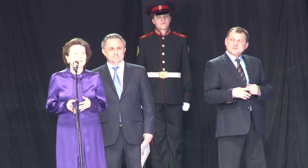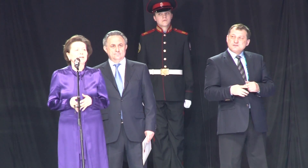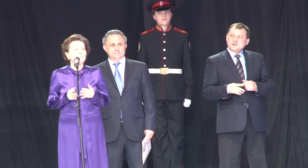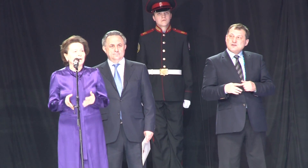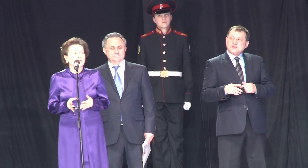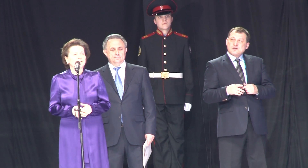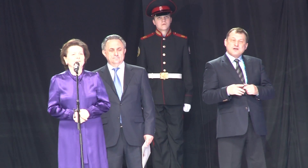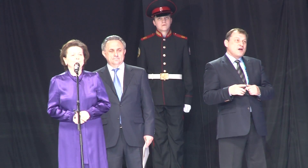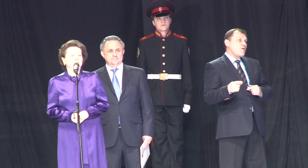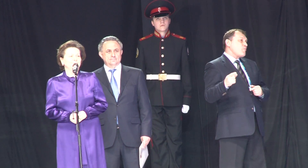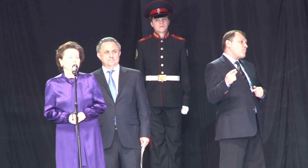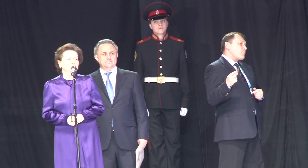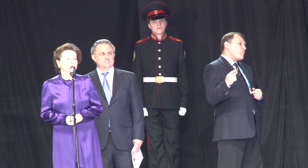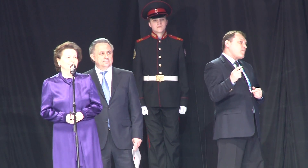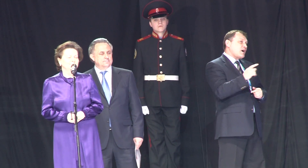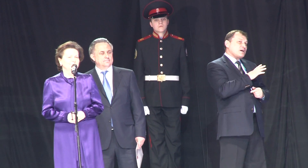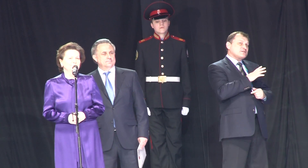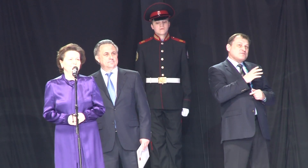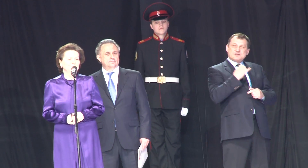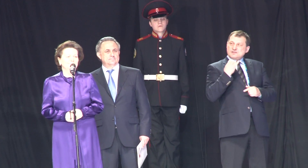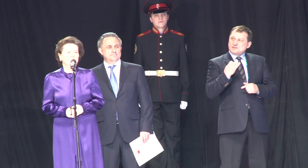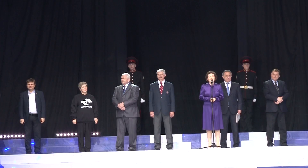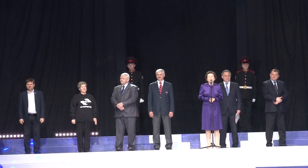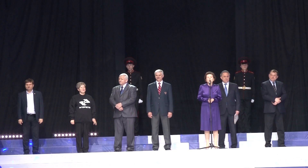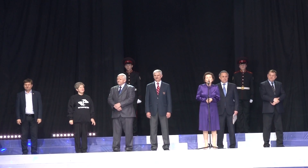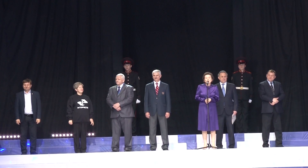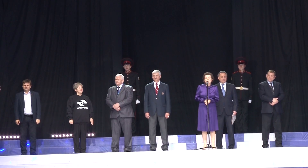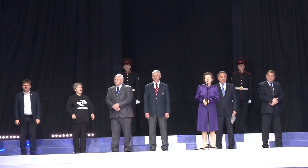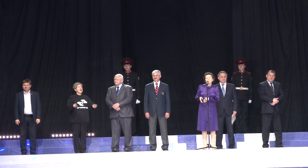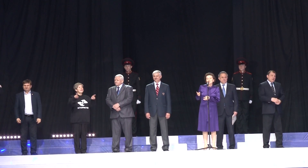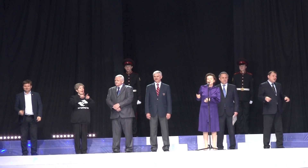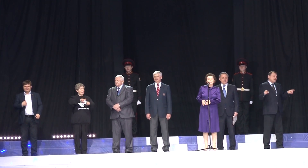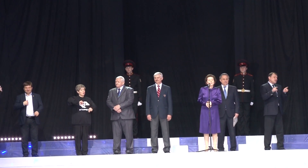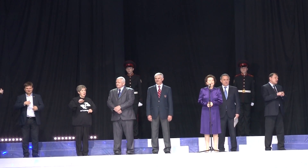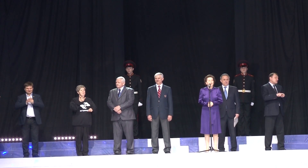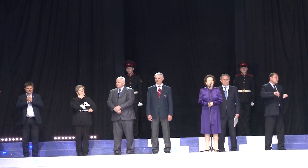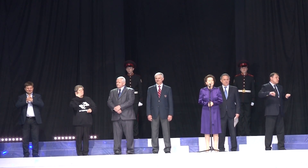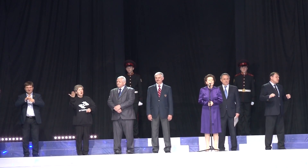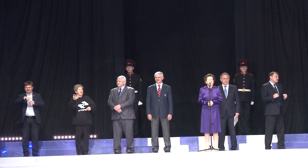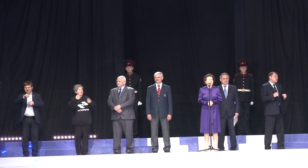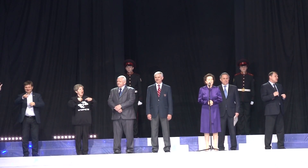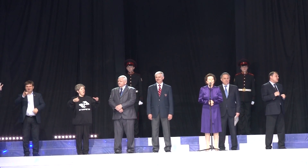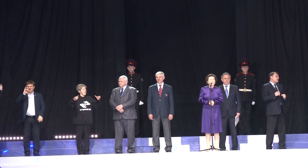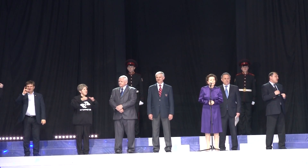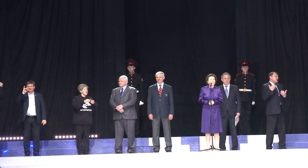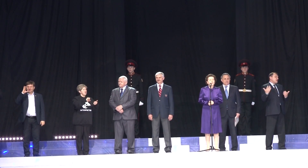достатка и богатства. At the same time, this hand... Таких друзей, как Международный комитет спорта